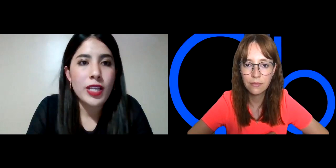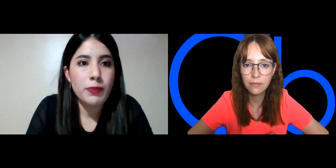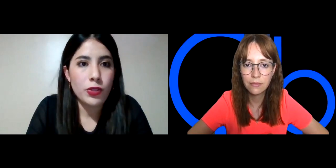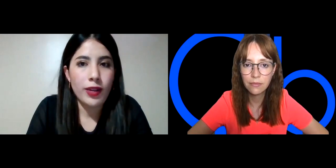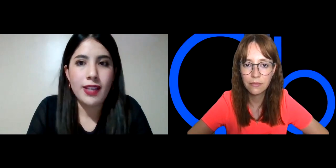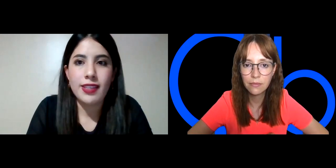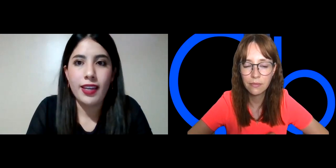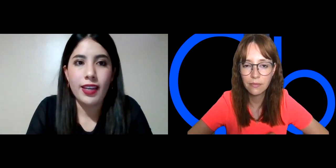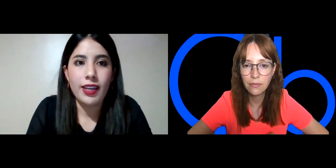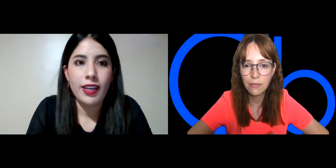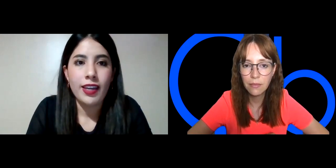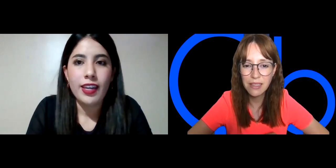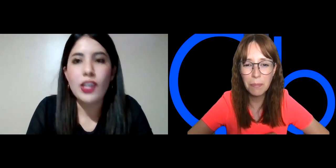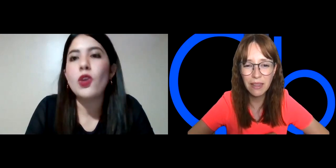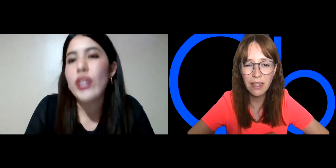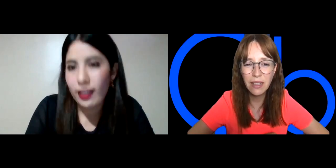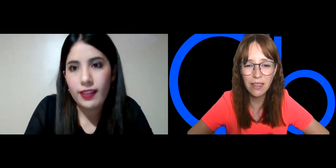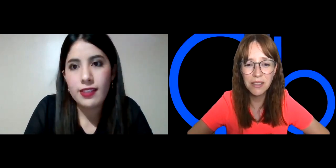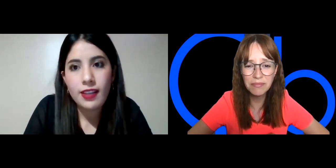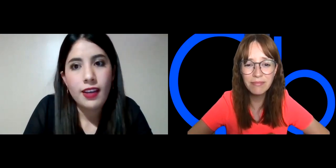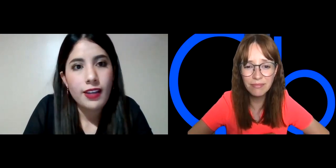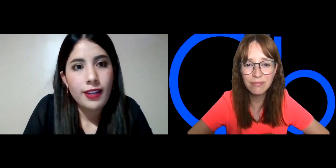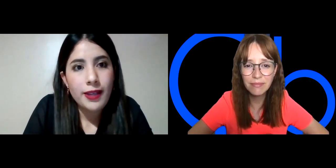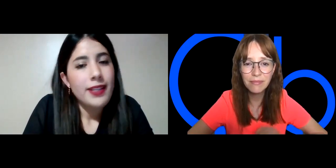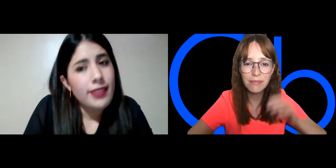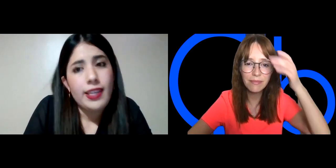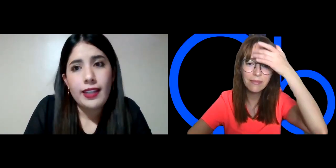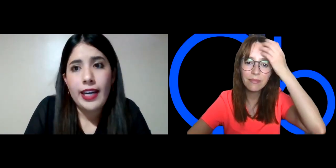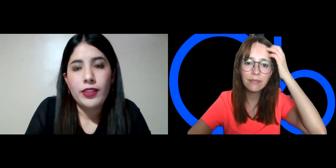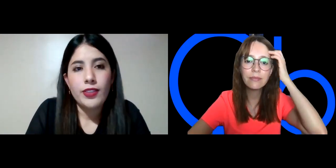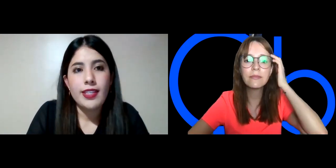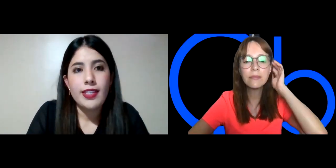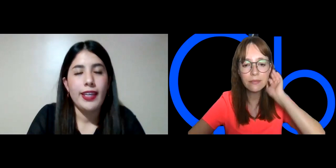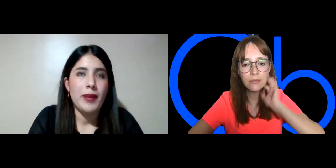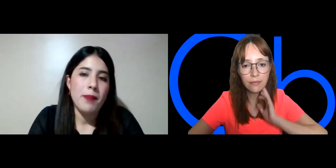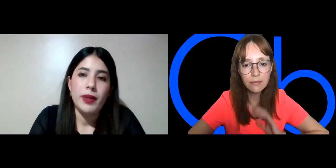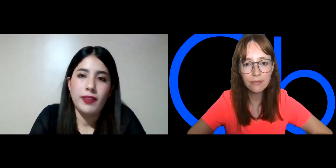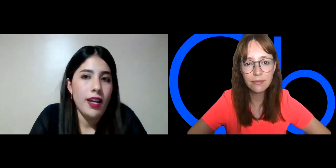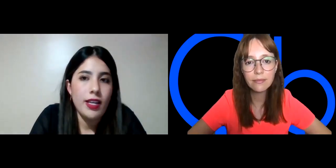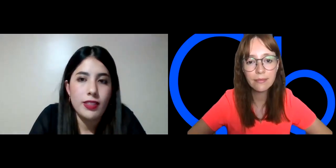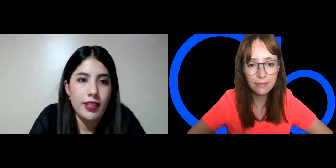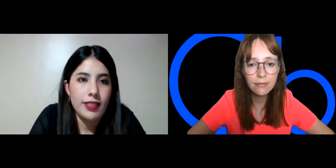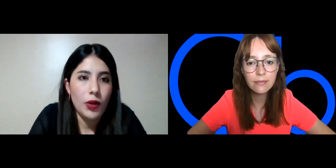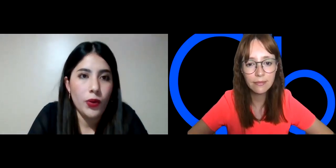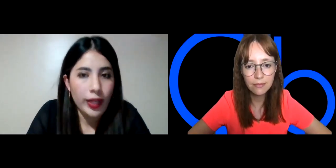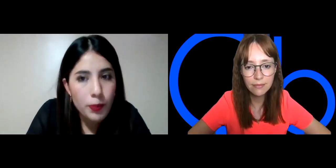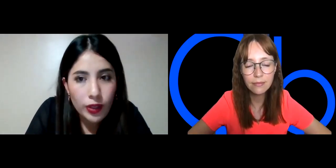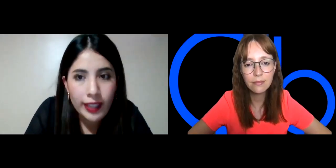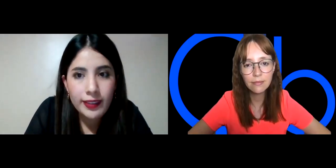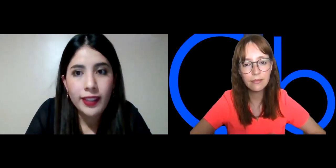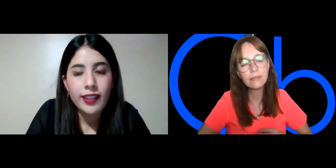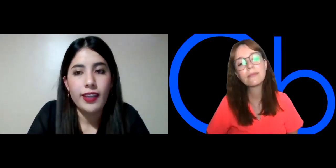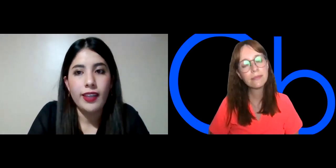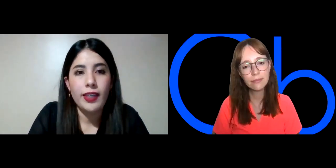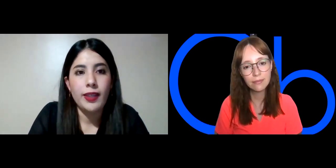sean unas personas Más incluyentes. empáticas. Ujú. Sí, claro, entonces la empatía es algo